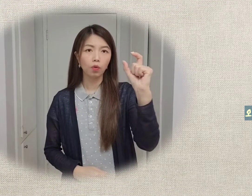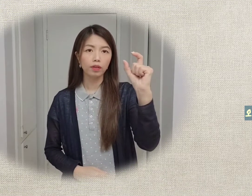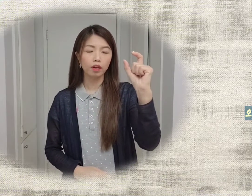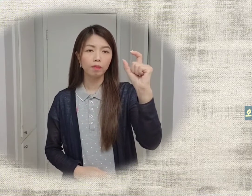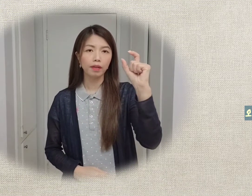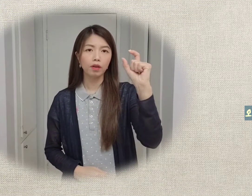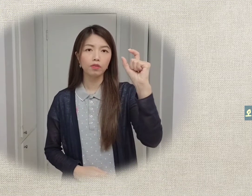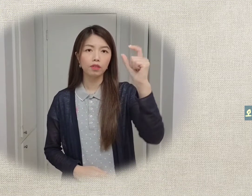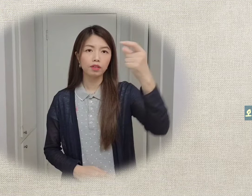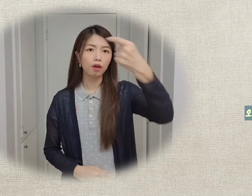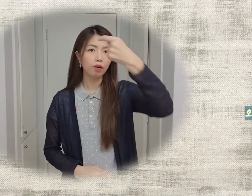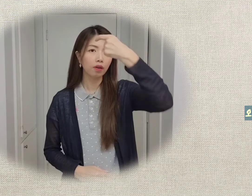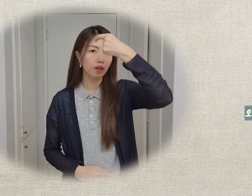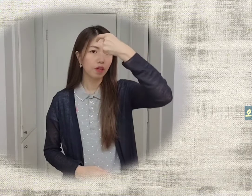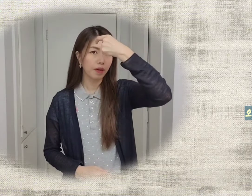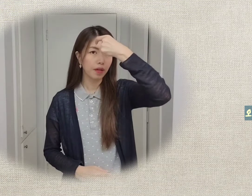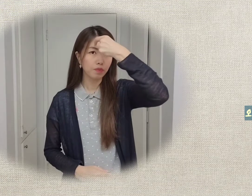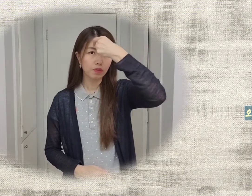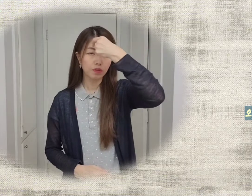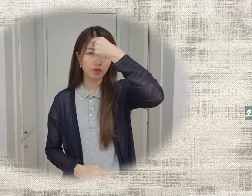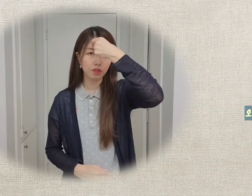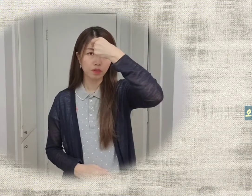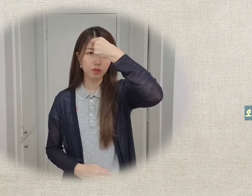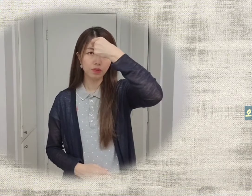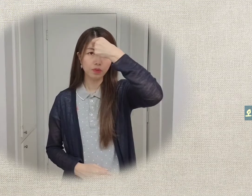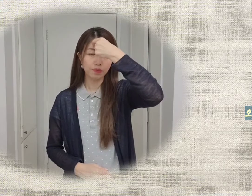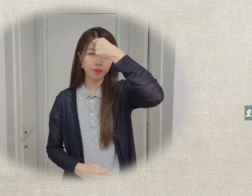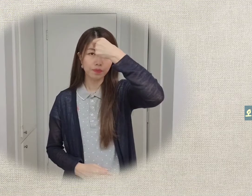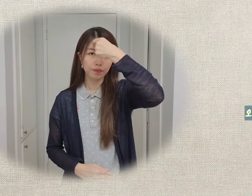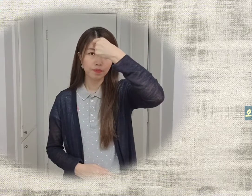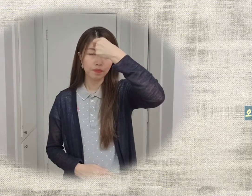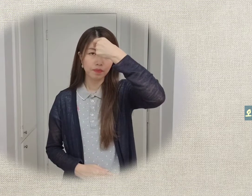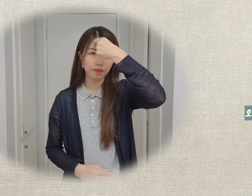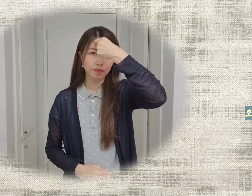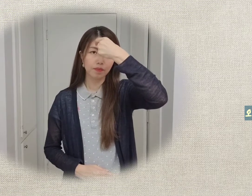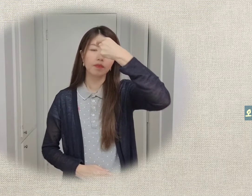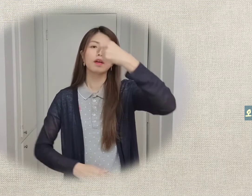엄지검지를 고리처럼 만들어 주셔서 이마에 붙여주시고,